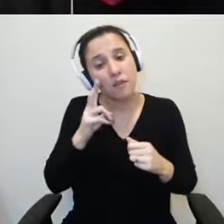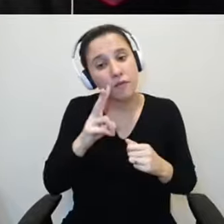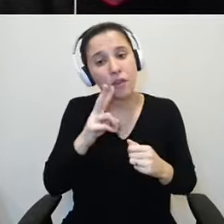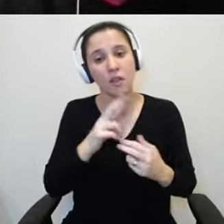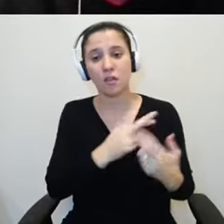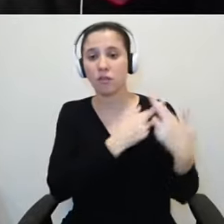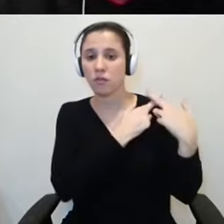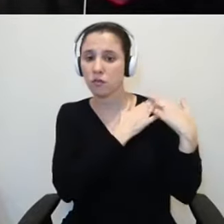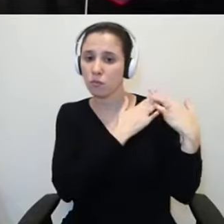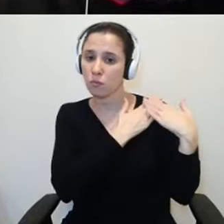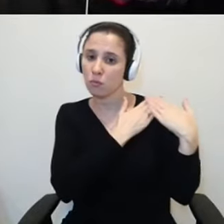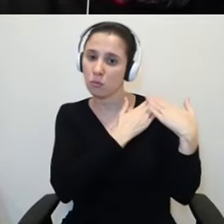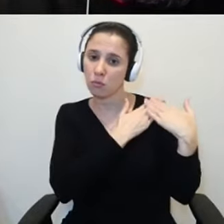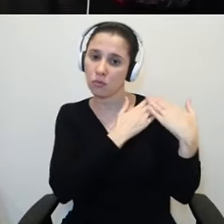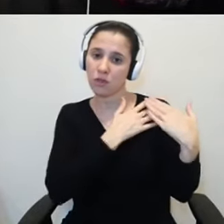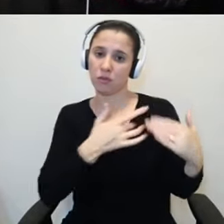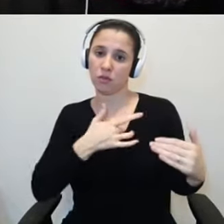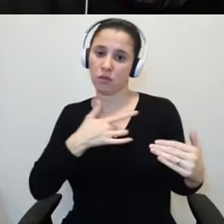do município.